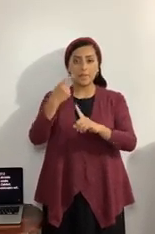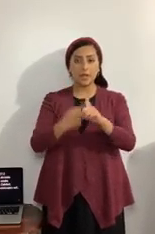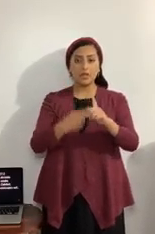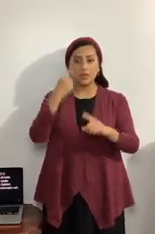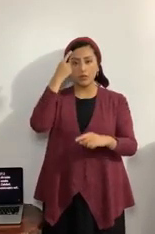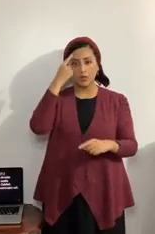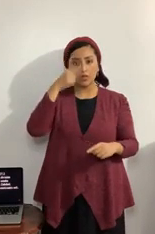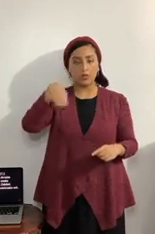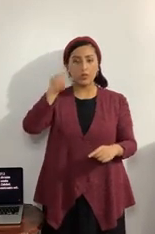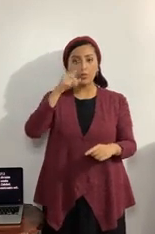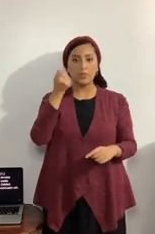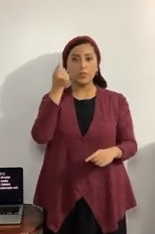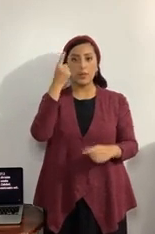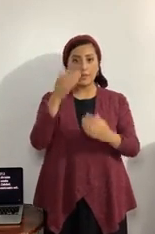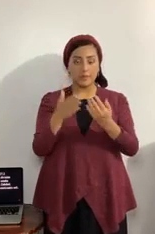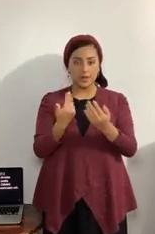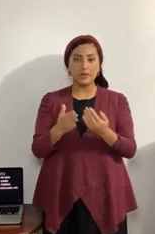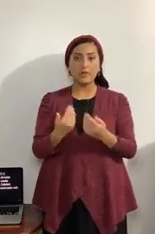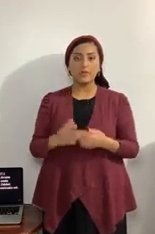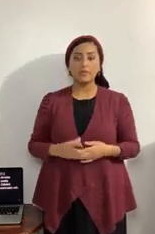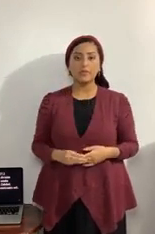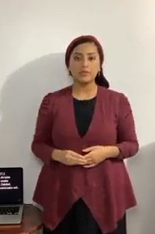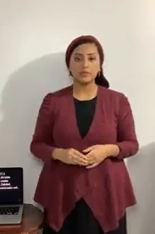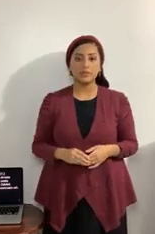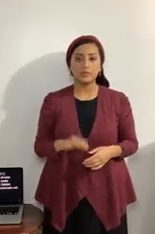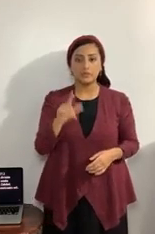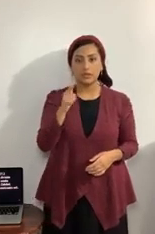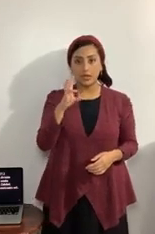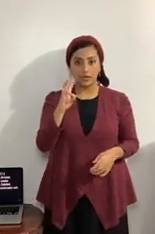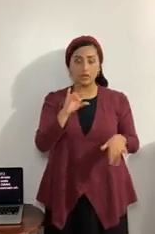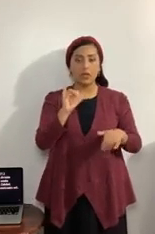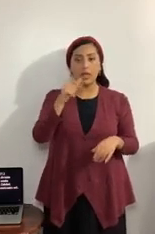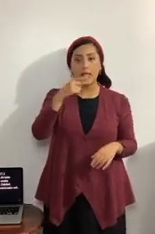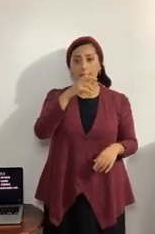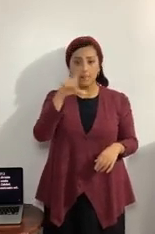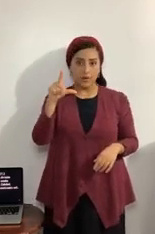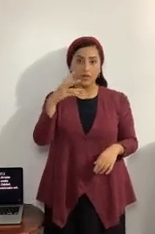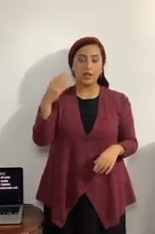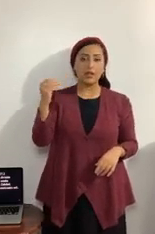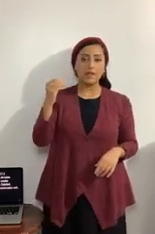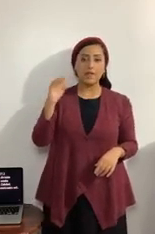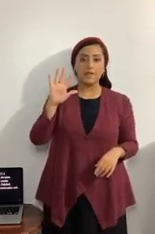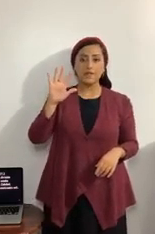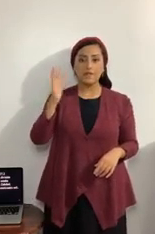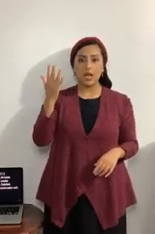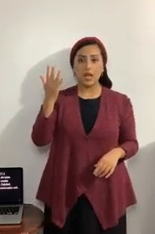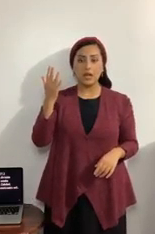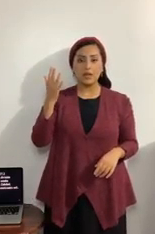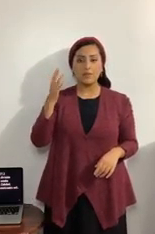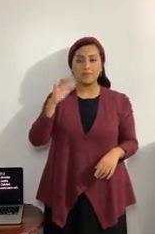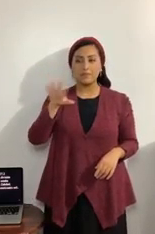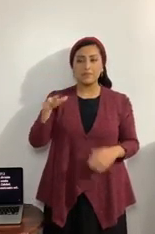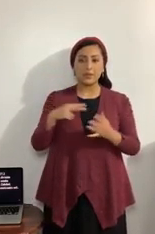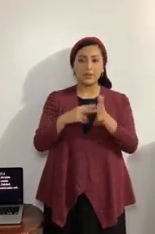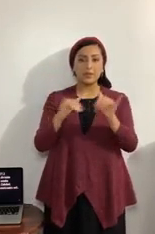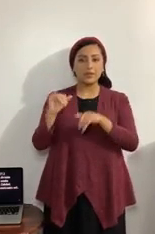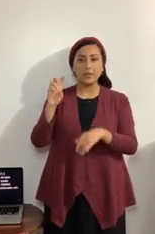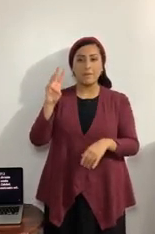entienda. 27 de Iyar, que corresponde a abril, y 5 de Sivan, que corresponde a mayo.